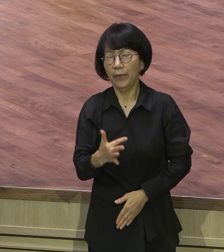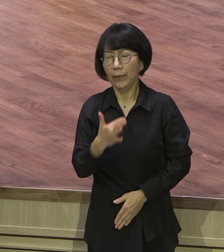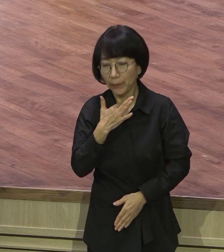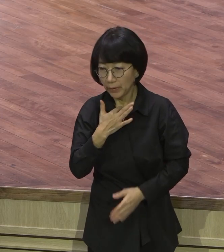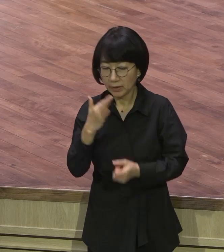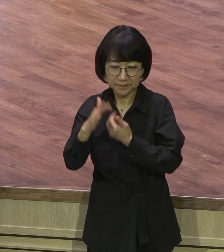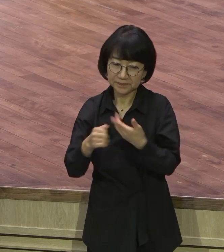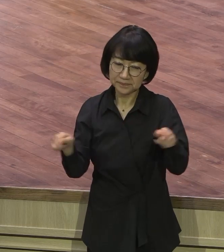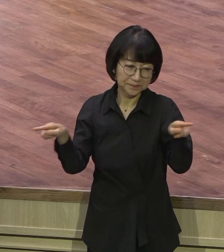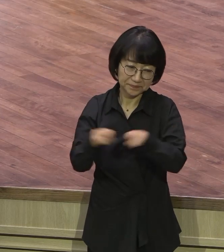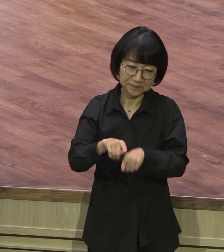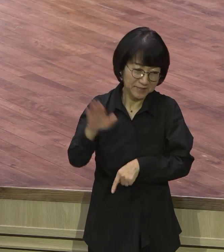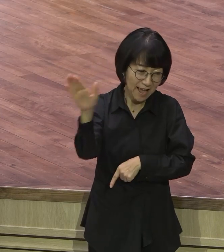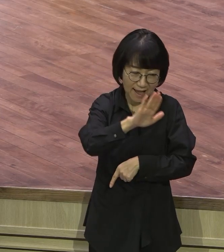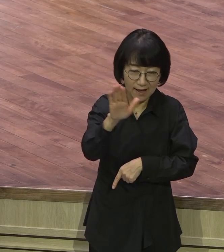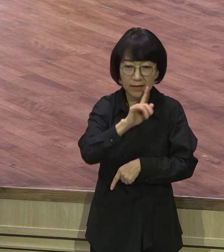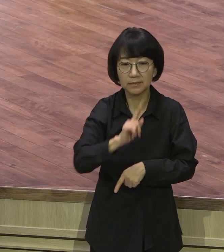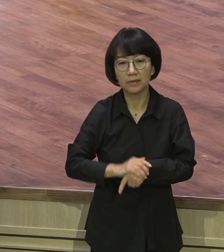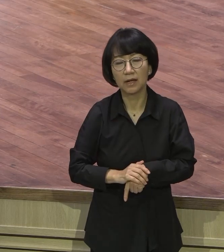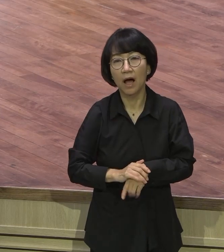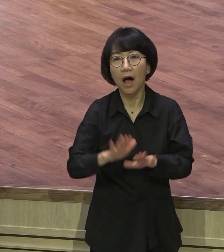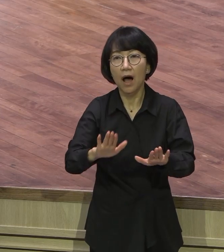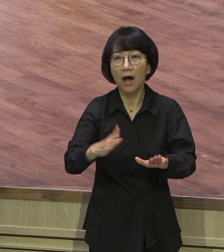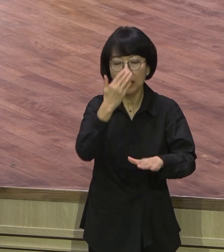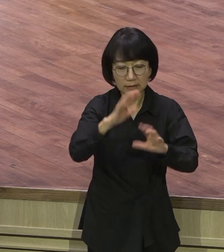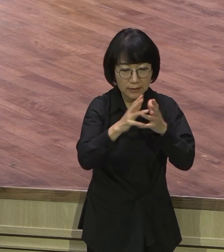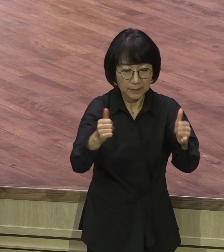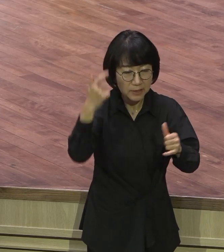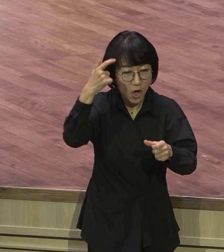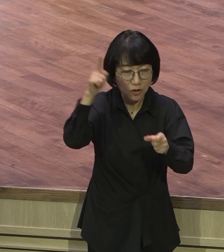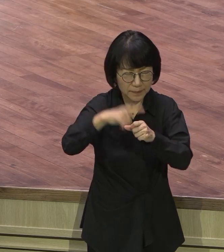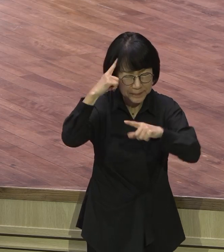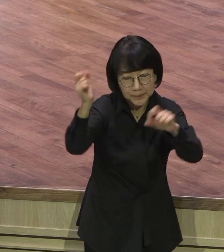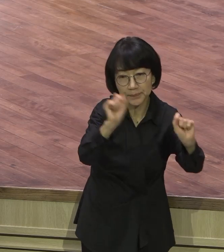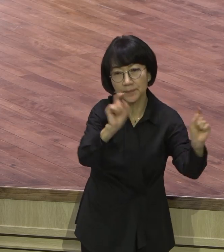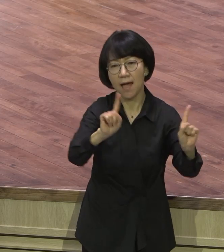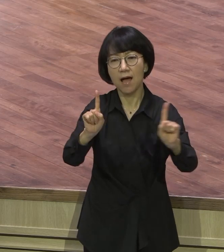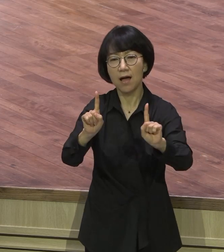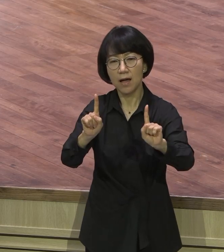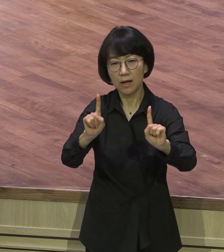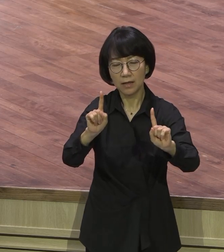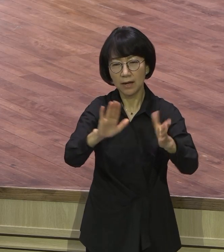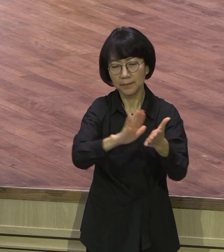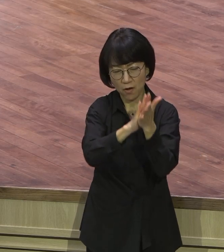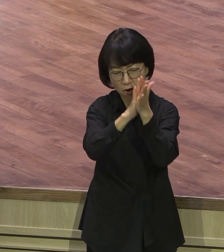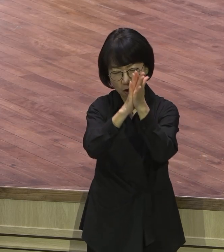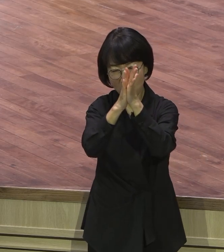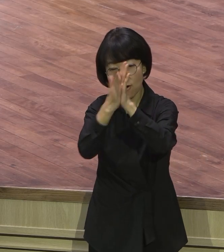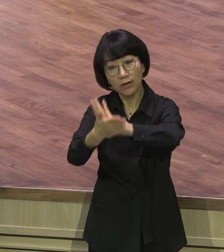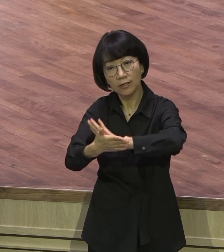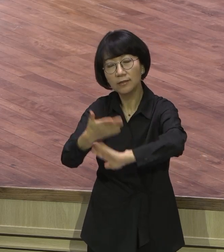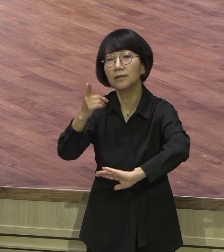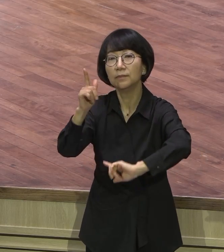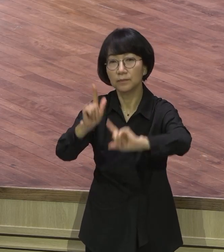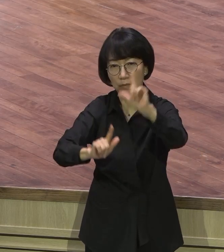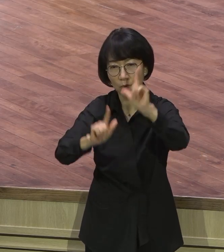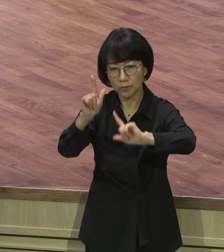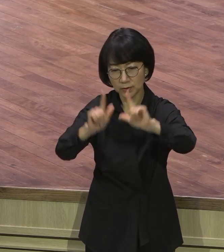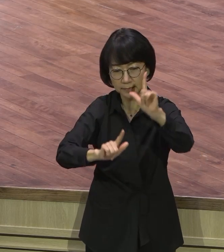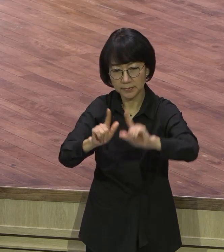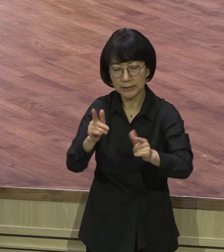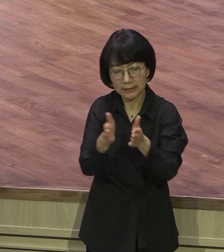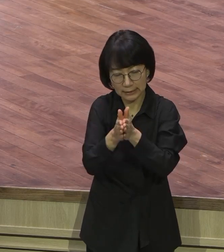이런 하나님의 말씀에 이스라엘 백성들이 영적으로 정신을 차리고 변화된 모습을 보기